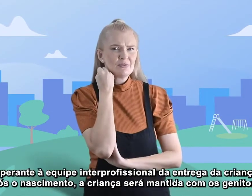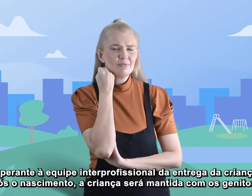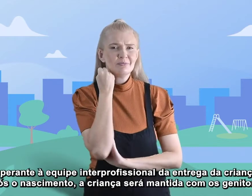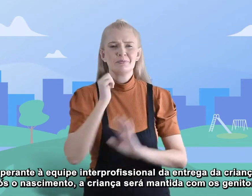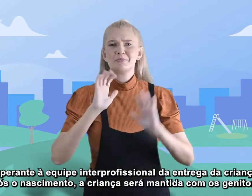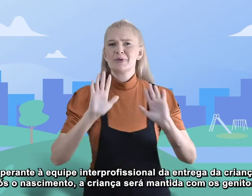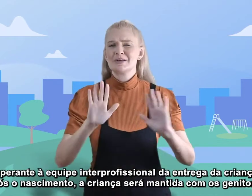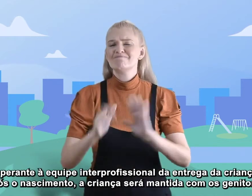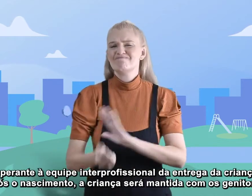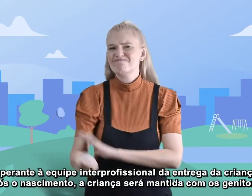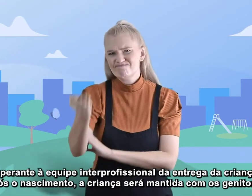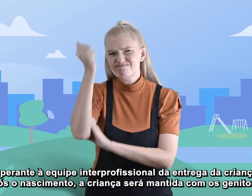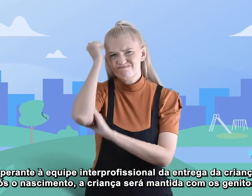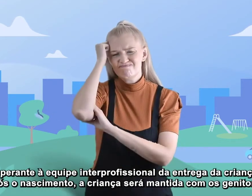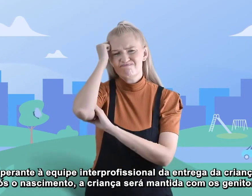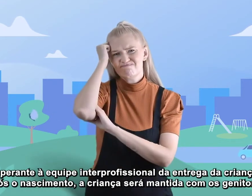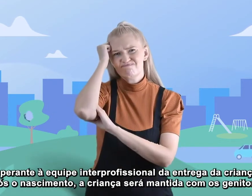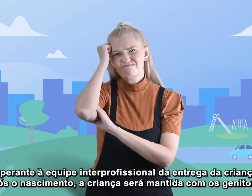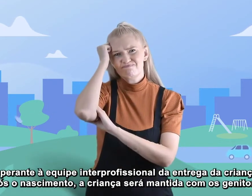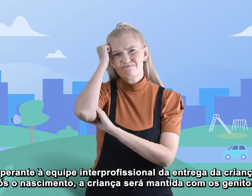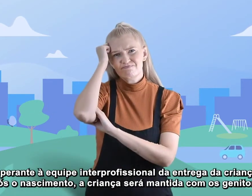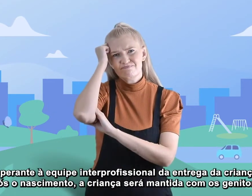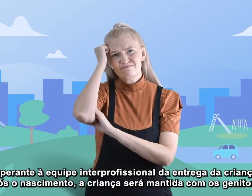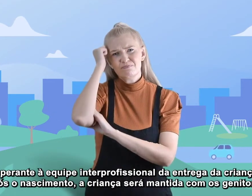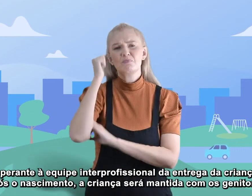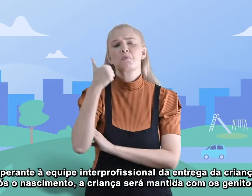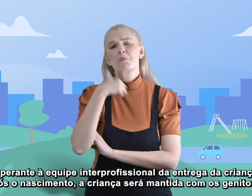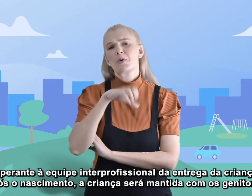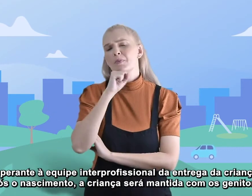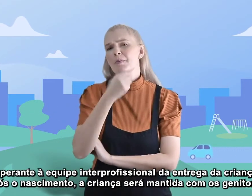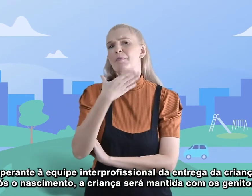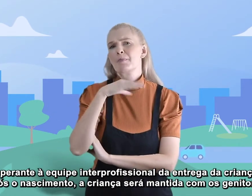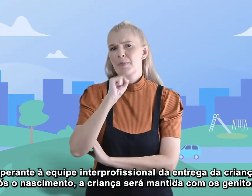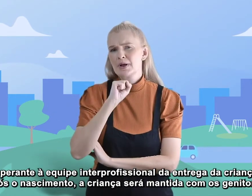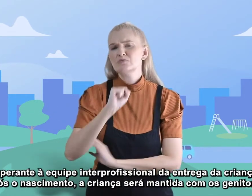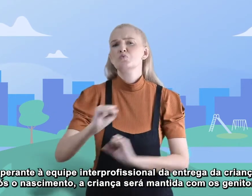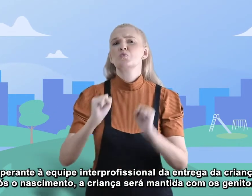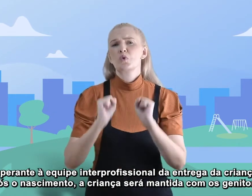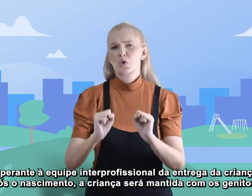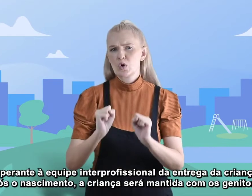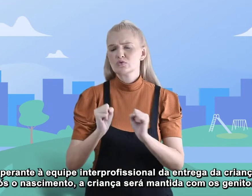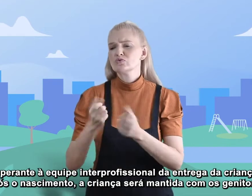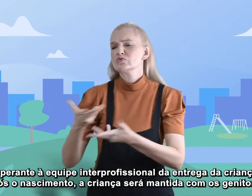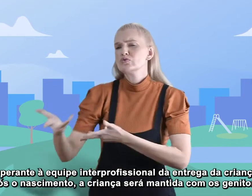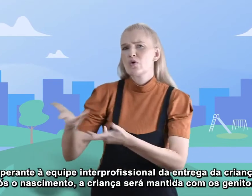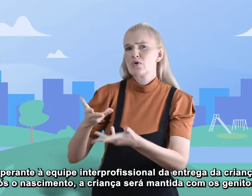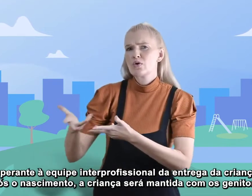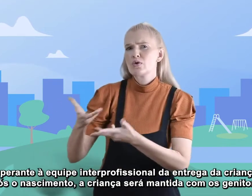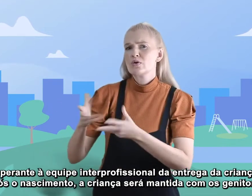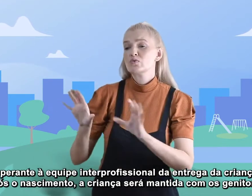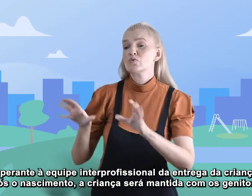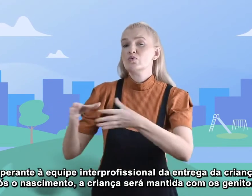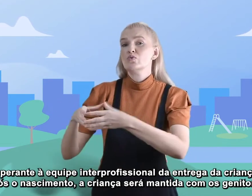a equipe interprofissional, da entrega da criança após o nascimento, a criança será mantida com os